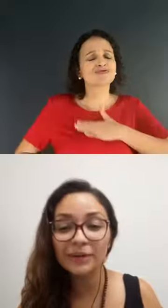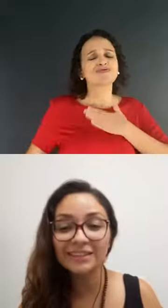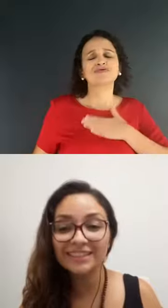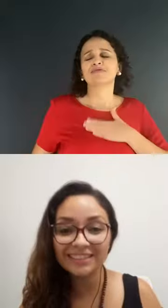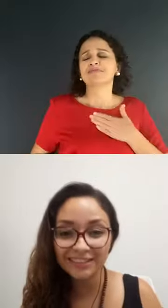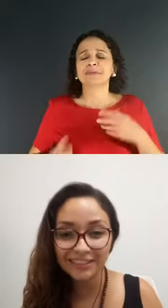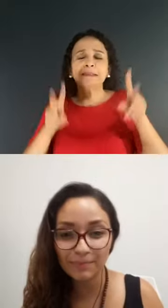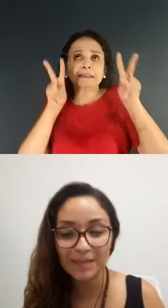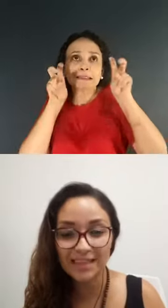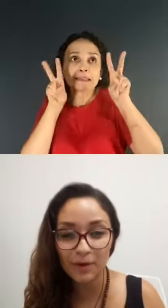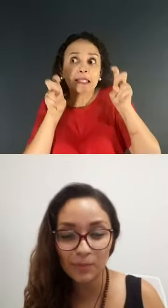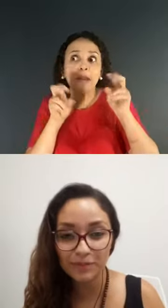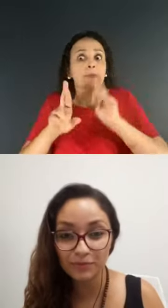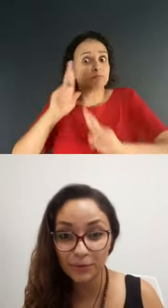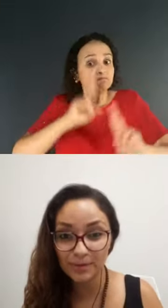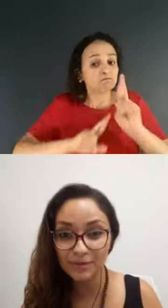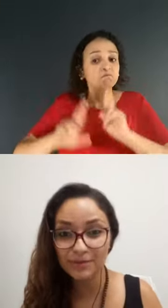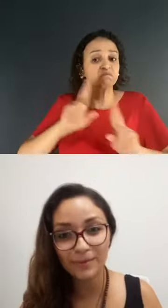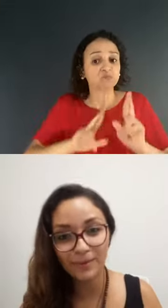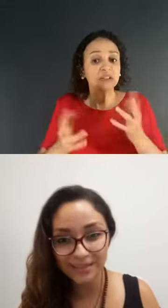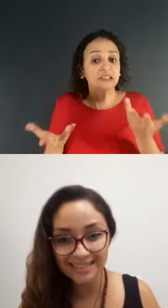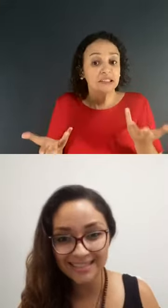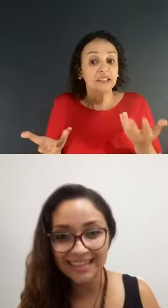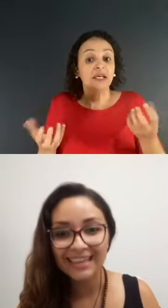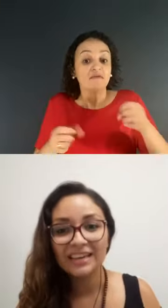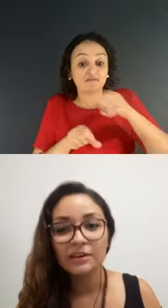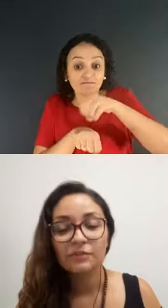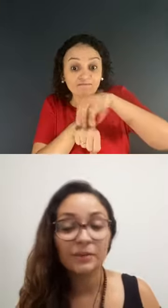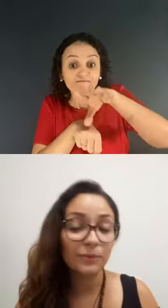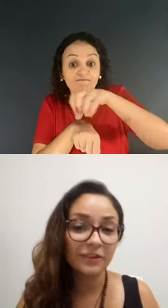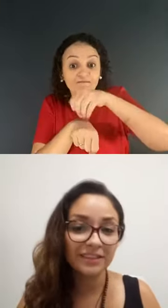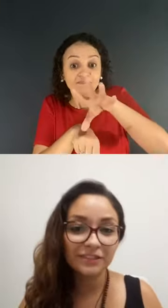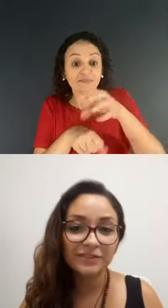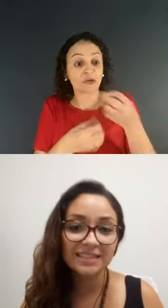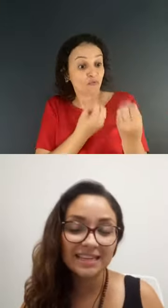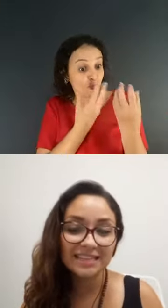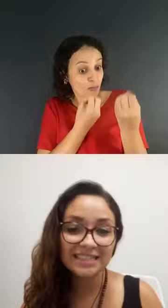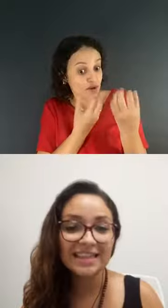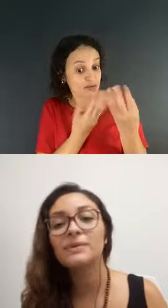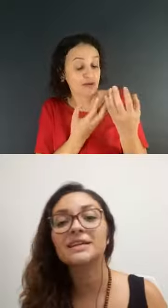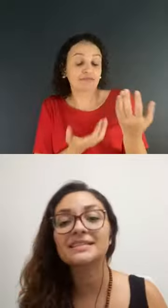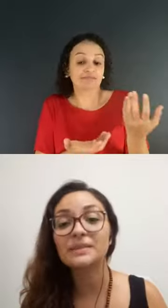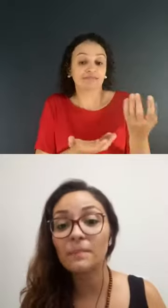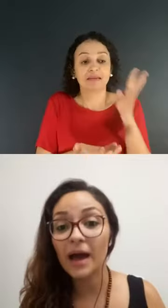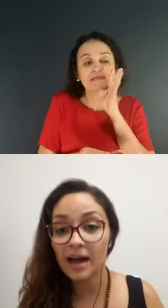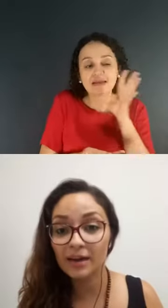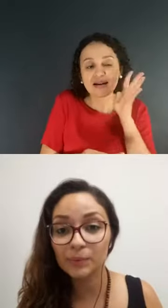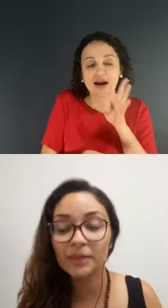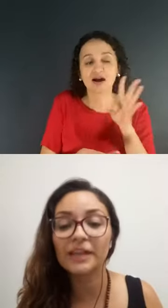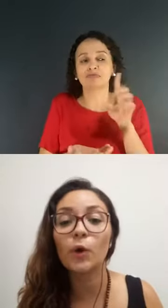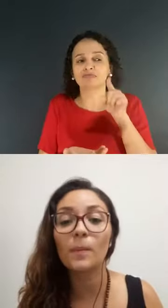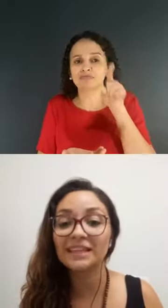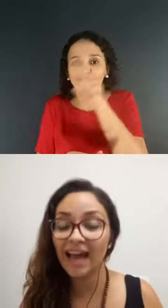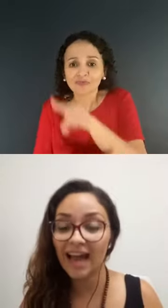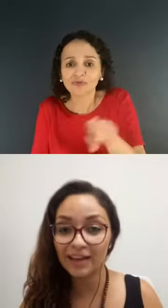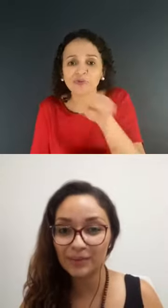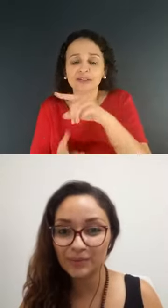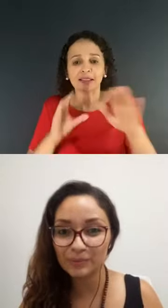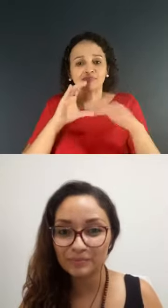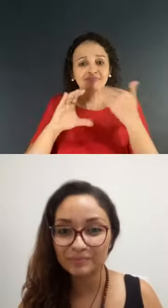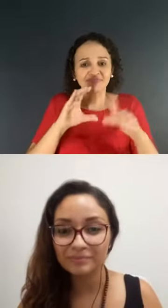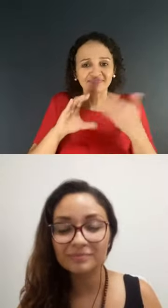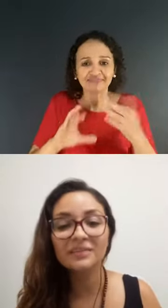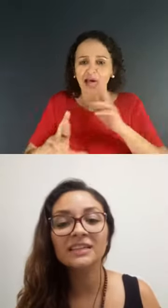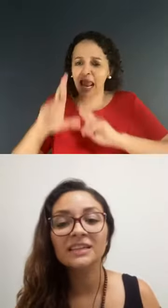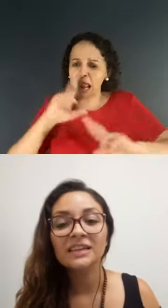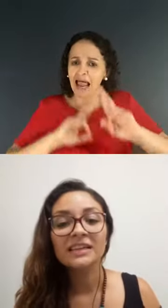muito importante passar algumas informações. Fiquei muito feliz de vocês terem participado, terem